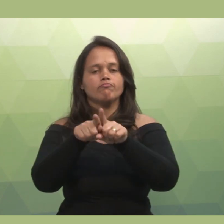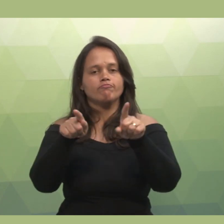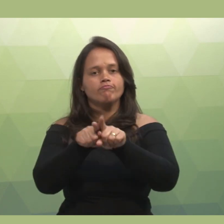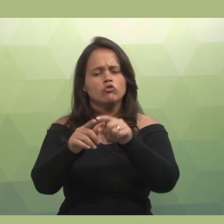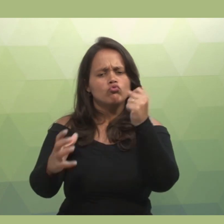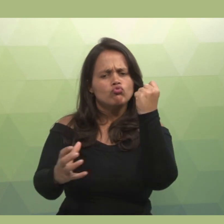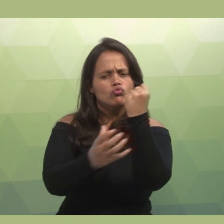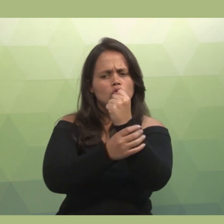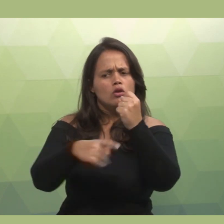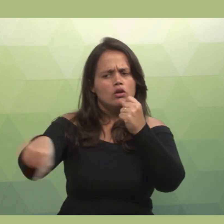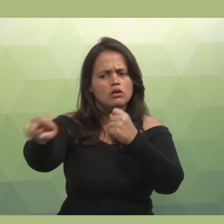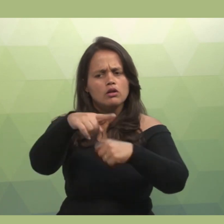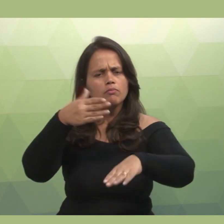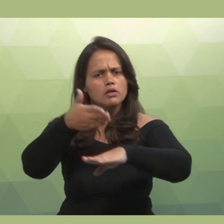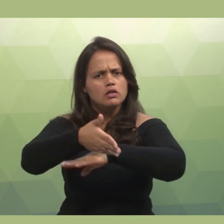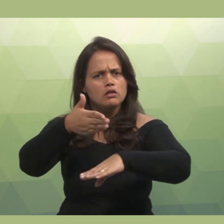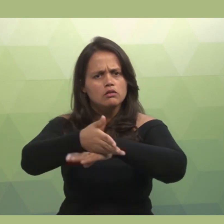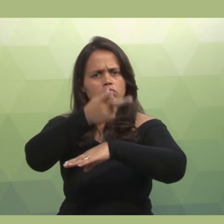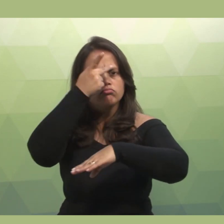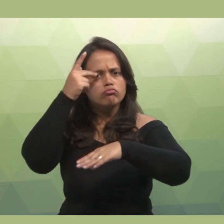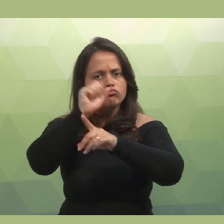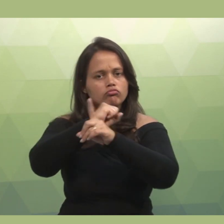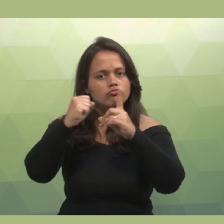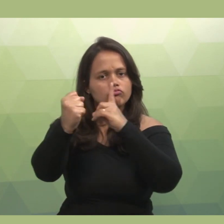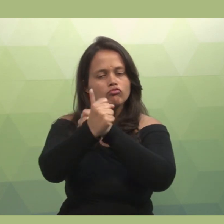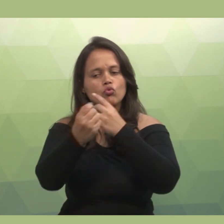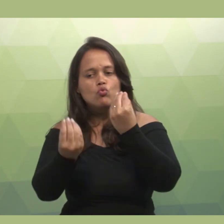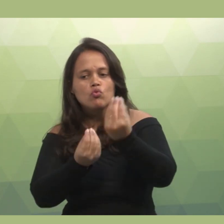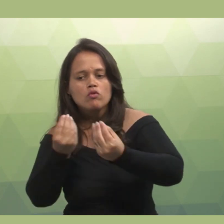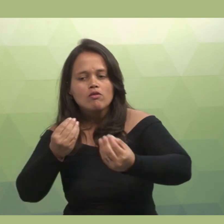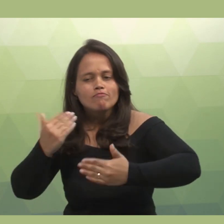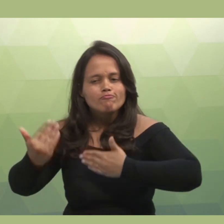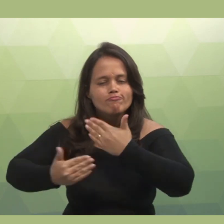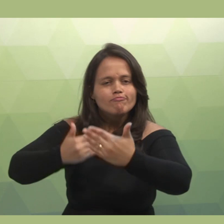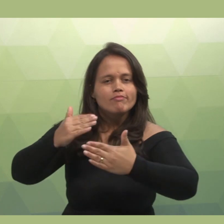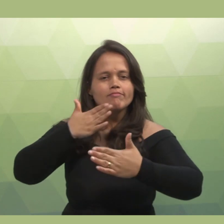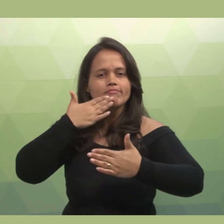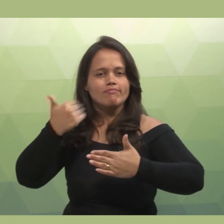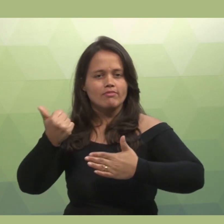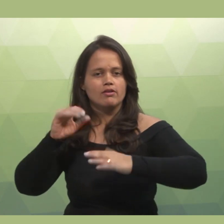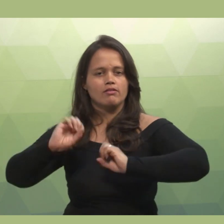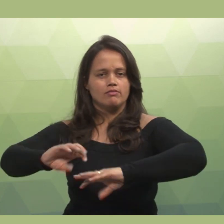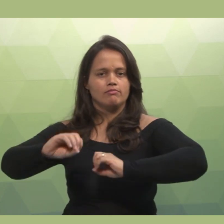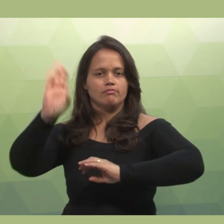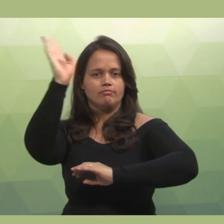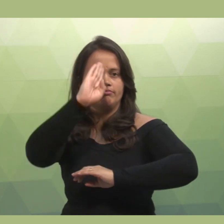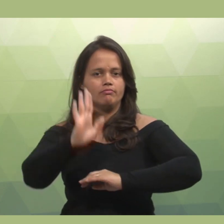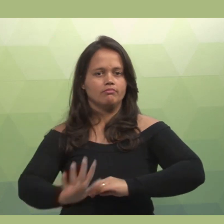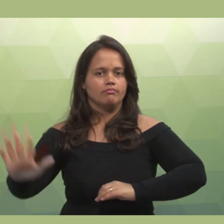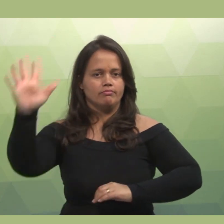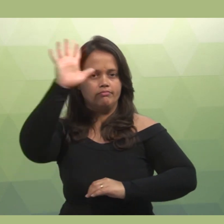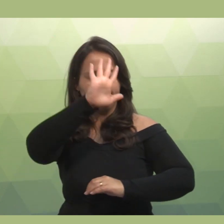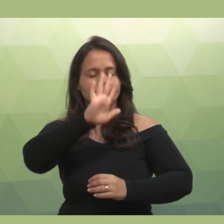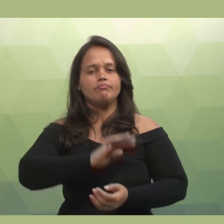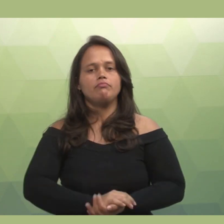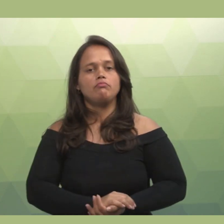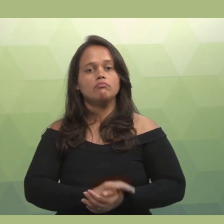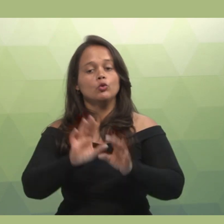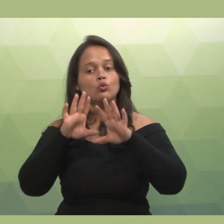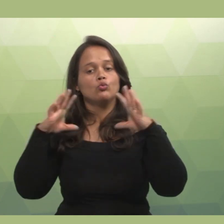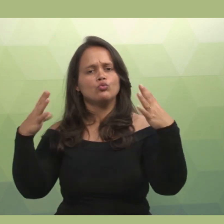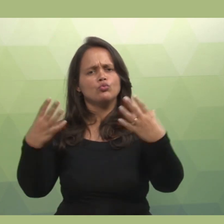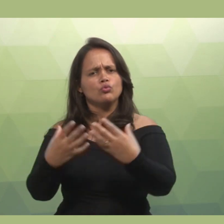no aperfeiçoamento da educação nacional. Este conselho exerce funções